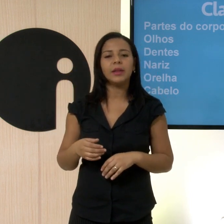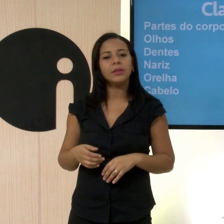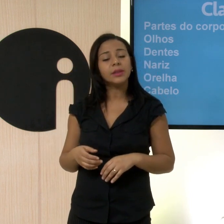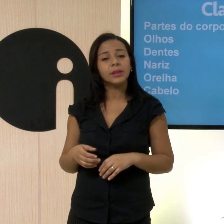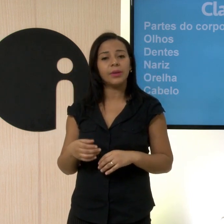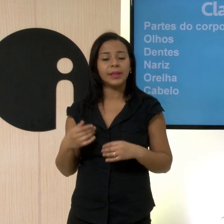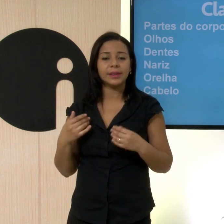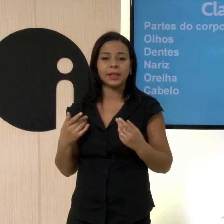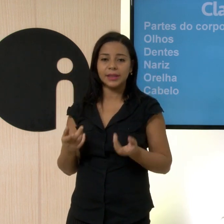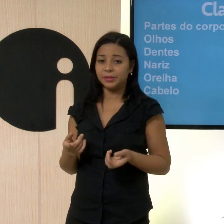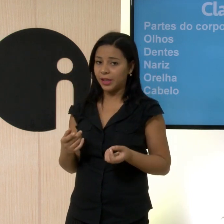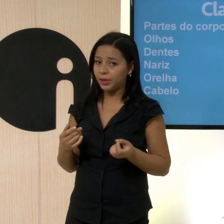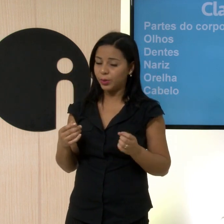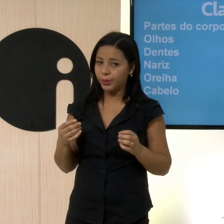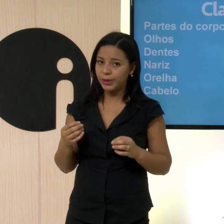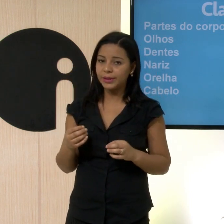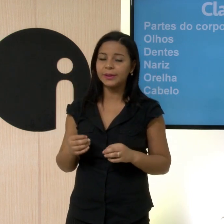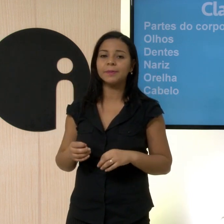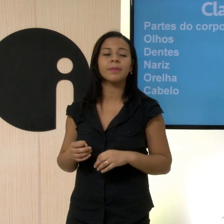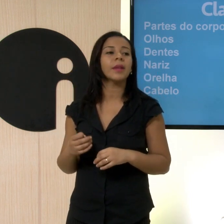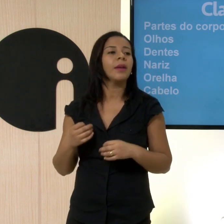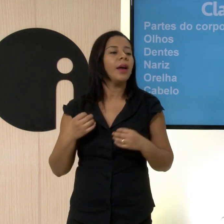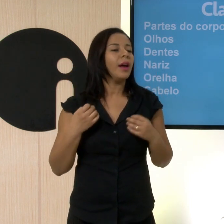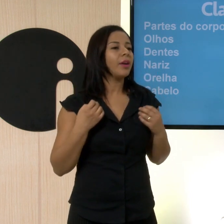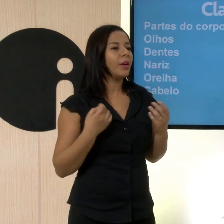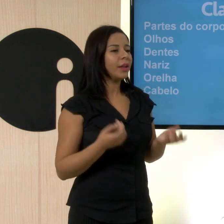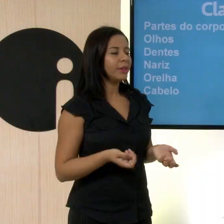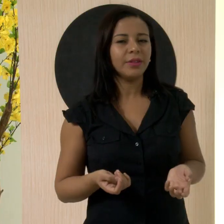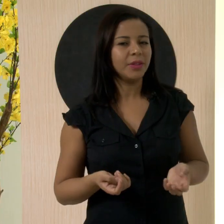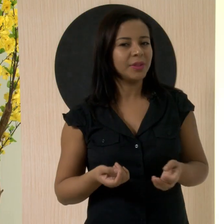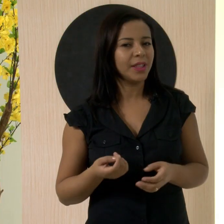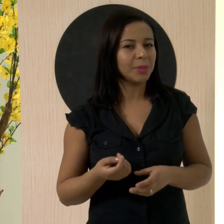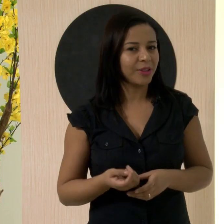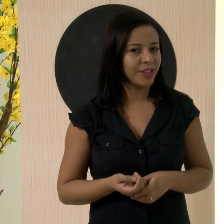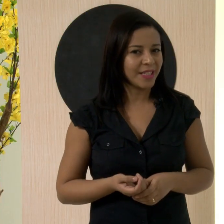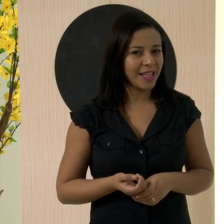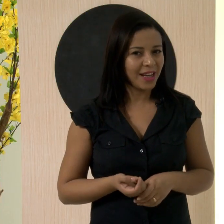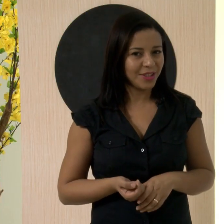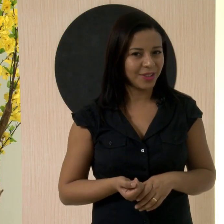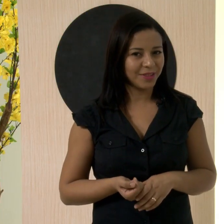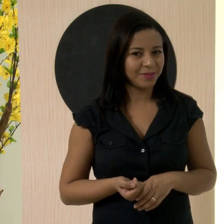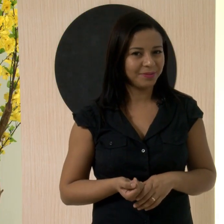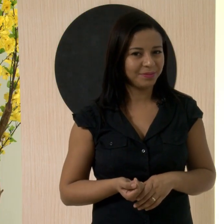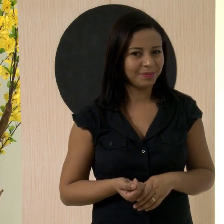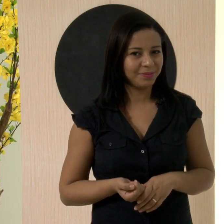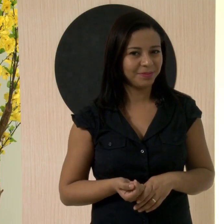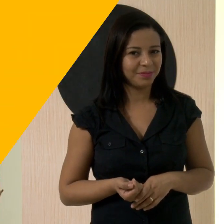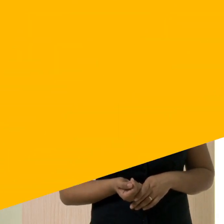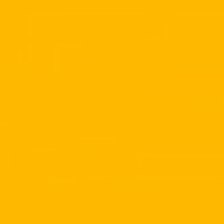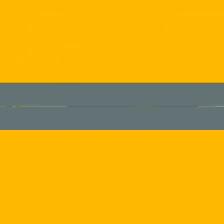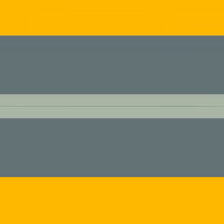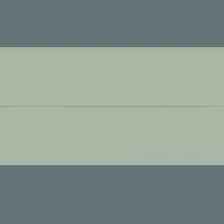Então, são esses classificadores. Agora, vamos ver uma curiosidade?